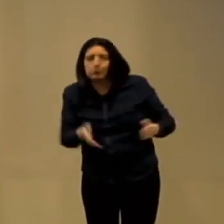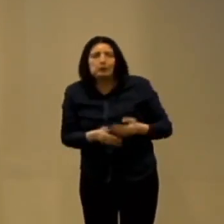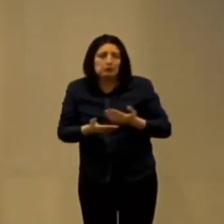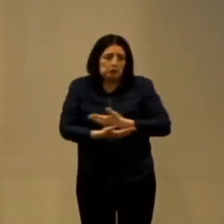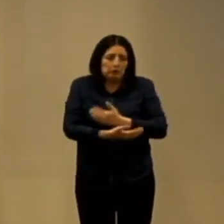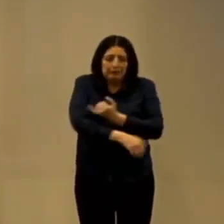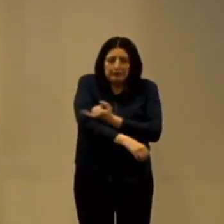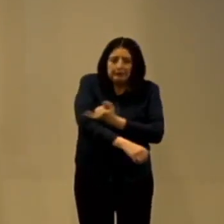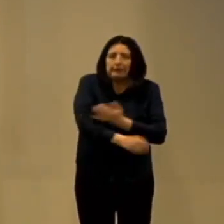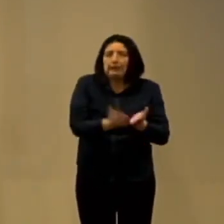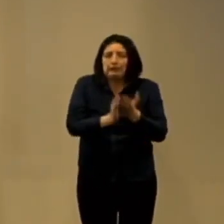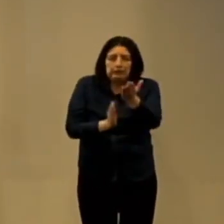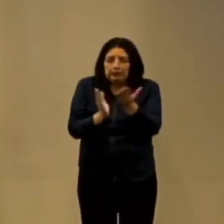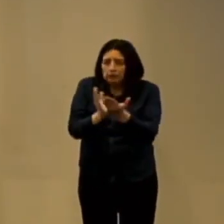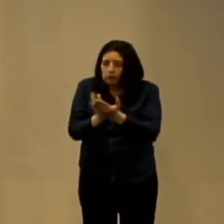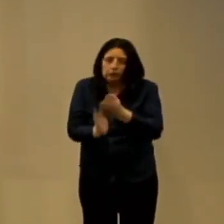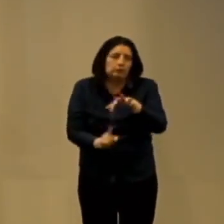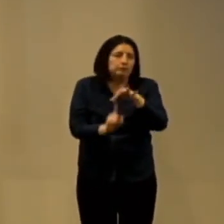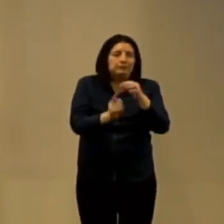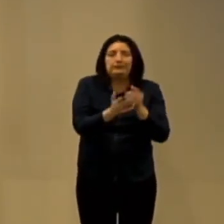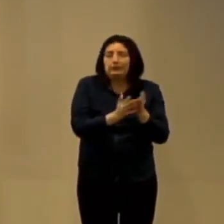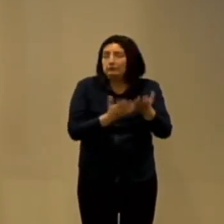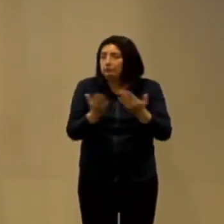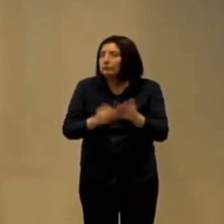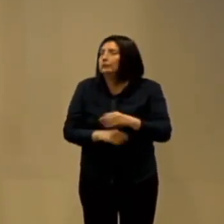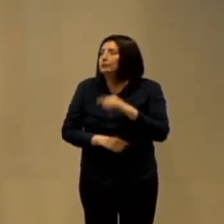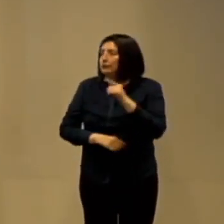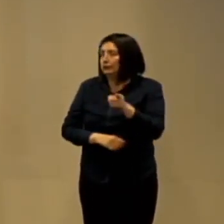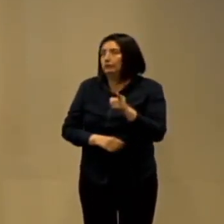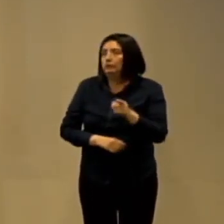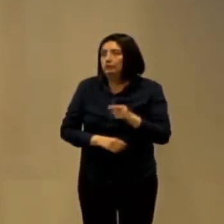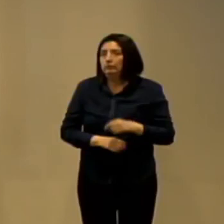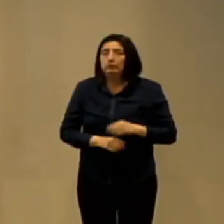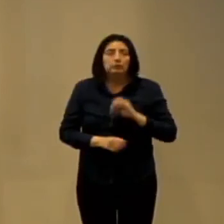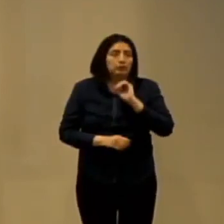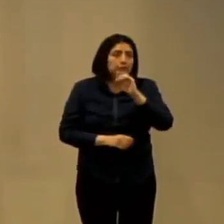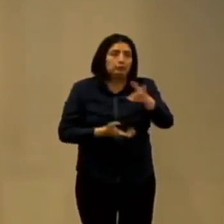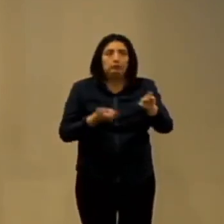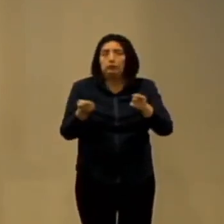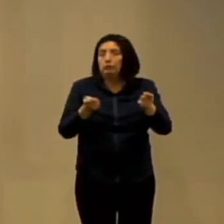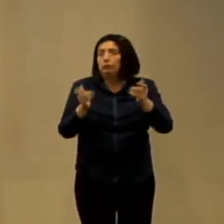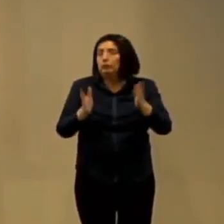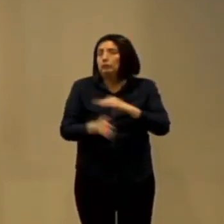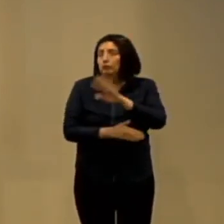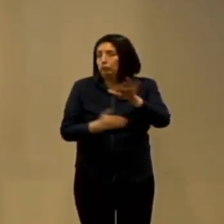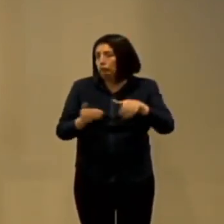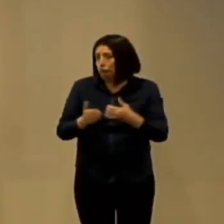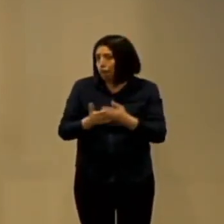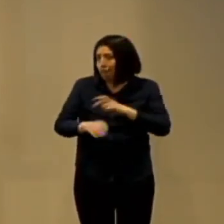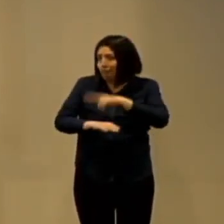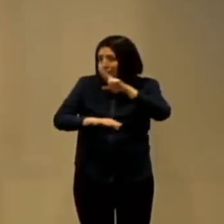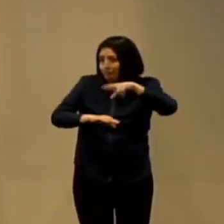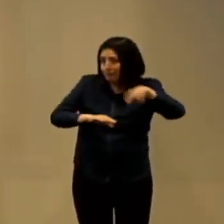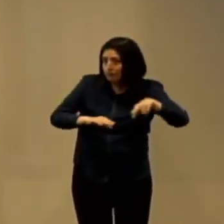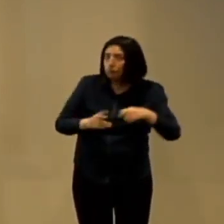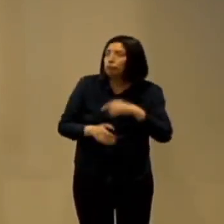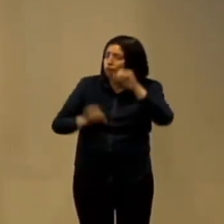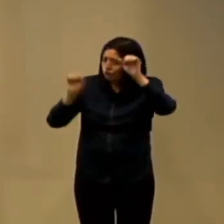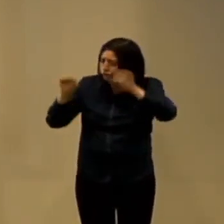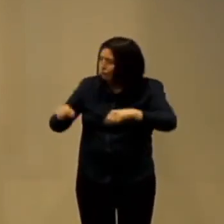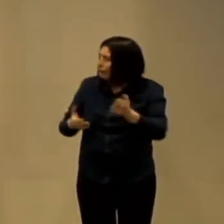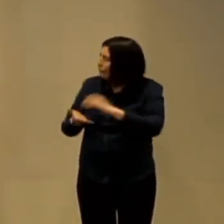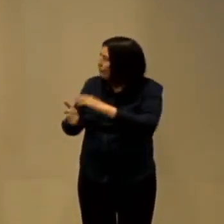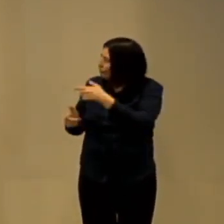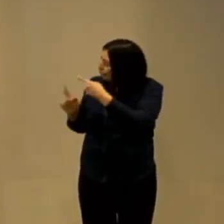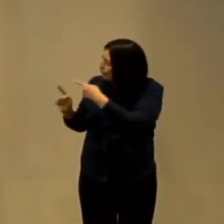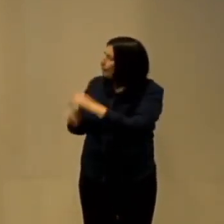CEBES, conversar con ellos. Esta es la directriz que le damos a nuestros coordinadores de todas las regiones. Estamos en eso, lo estamos revisando ahorita